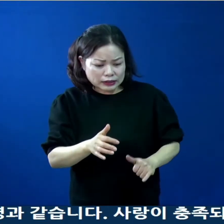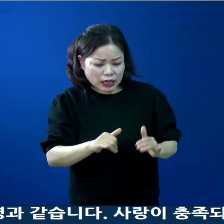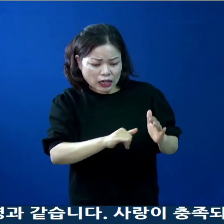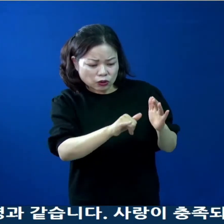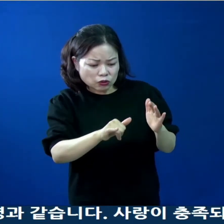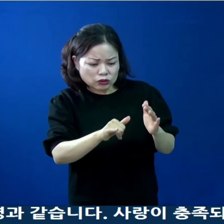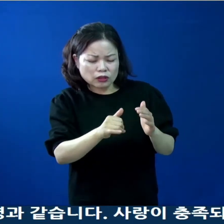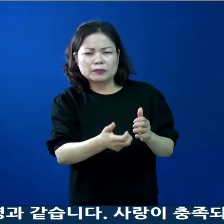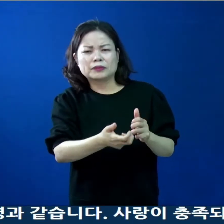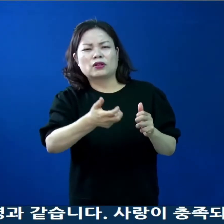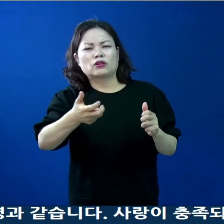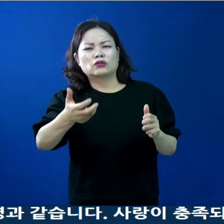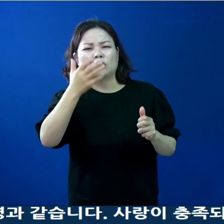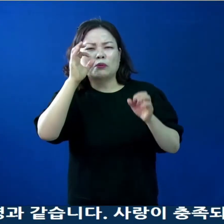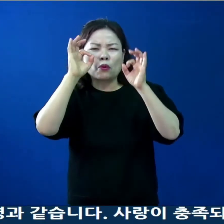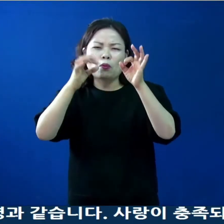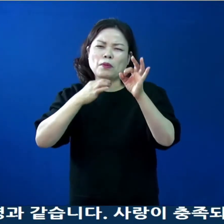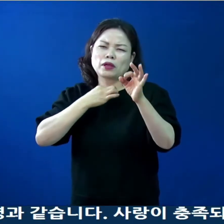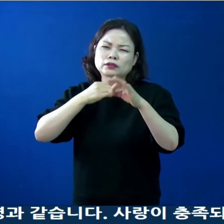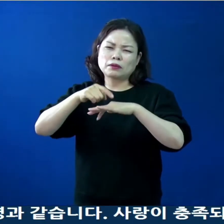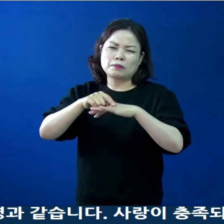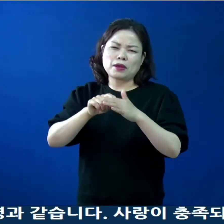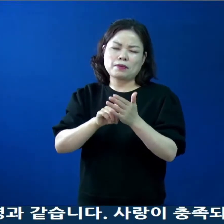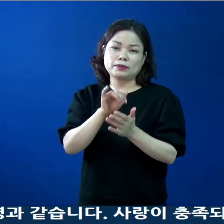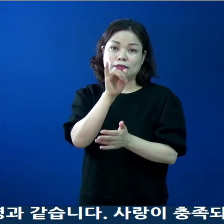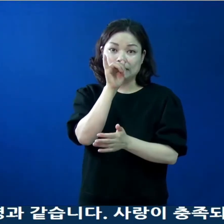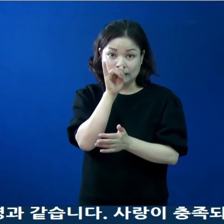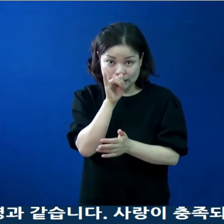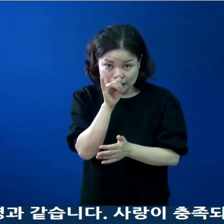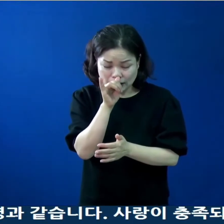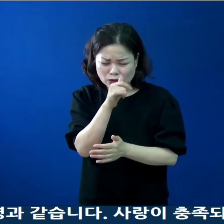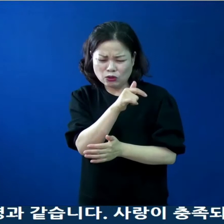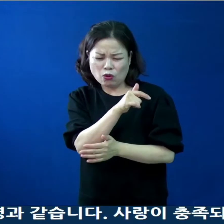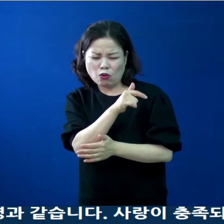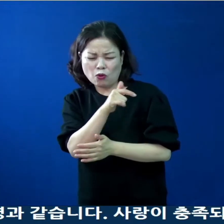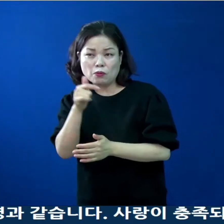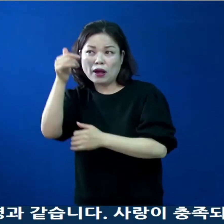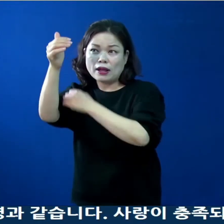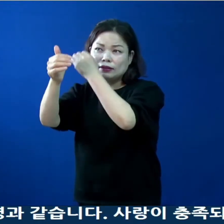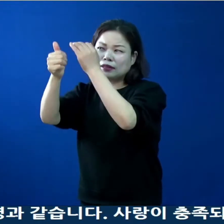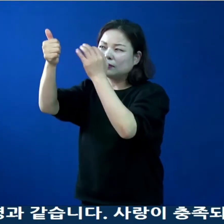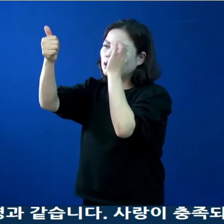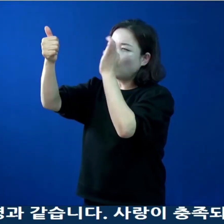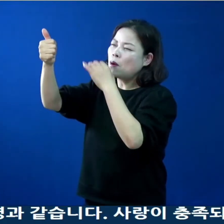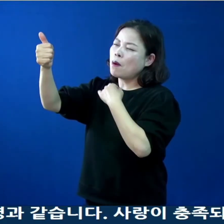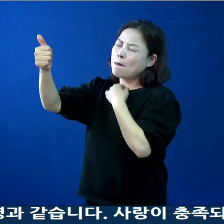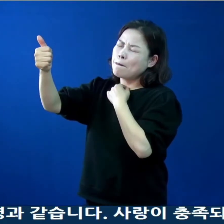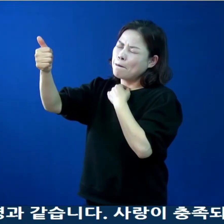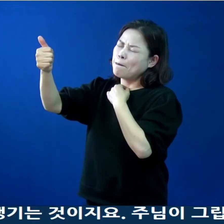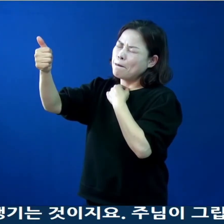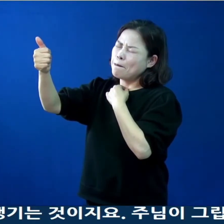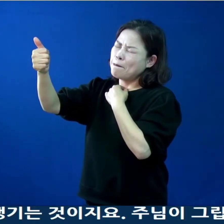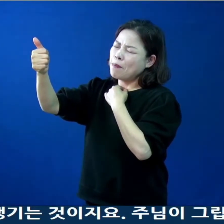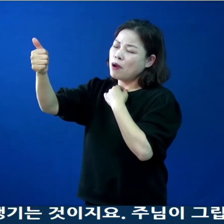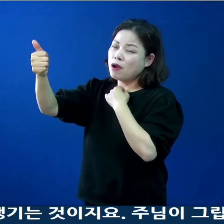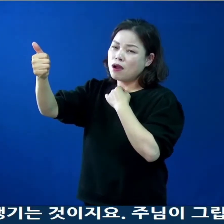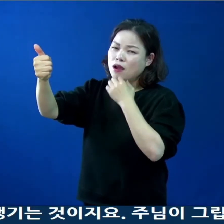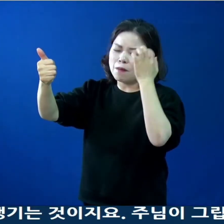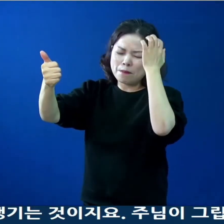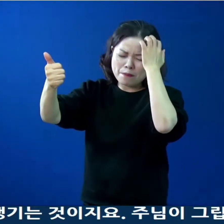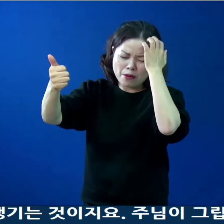떨어져 있어서 보고파서 우리 마음이 아플 때가 있지만 너무너무 하나님이 보고 싶으셔서